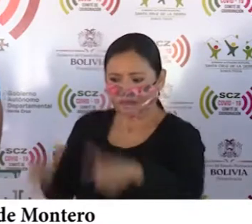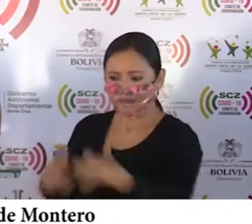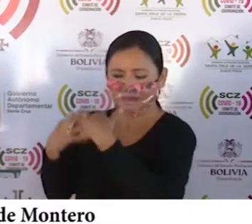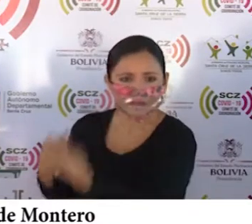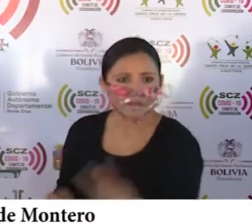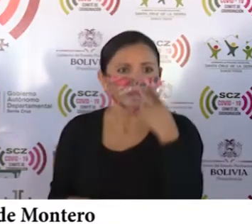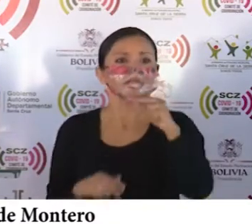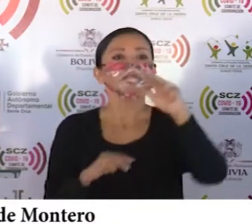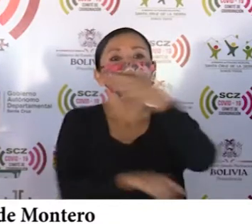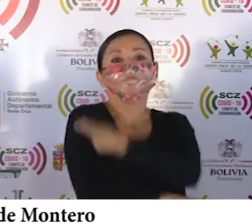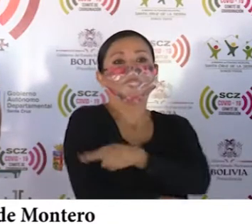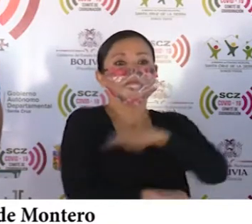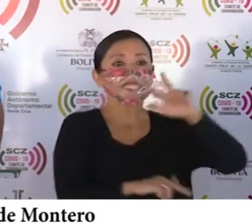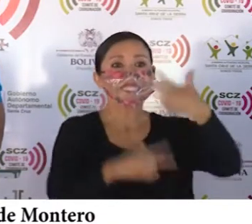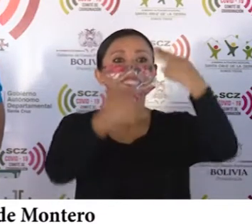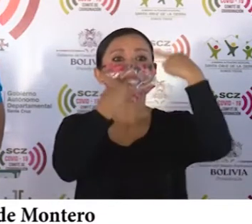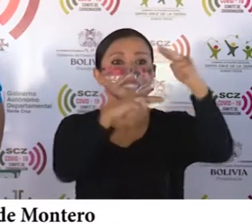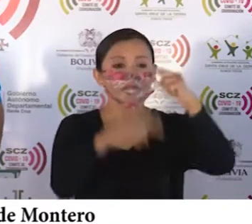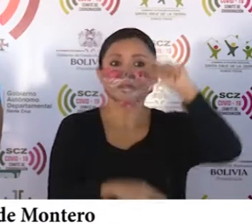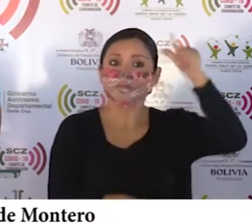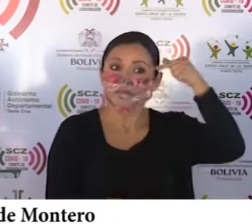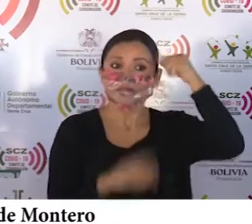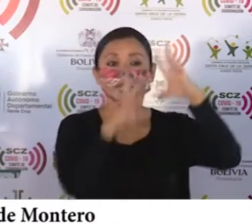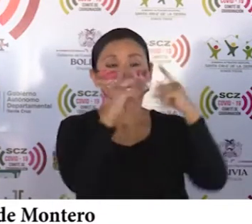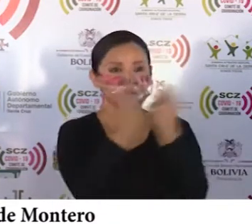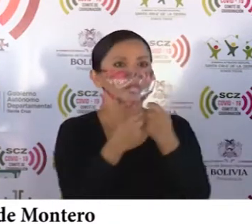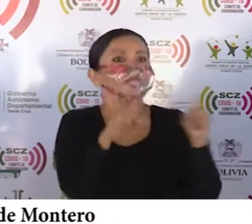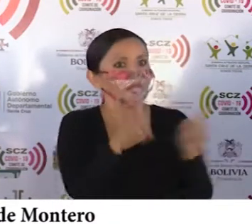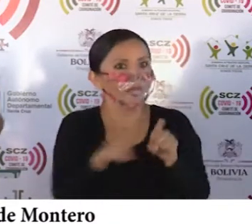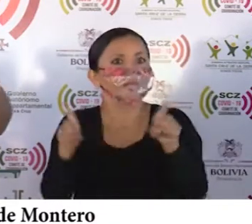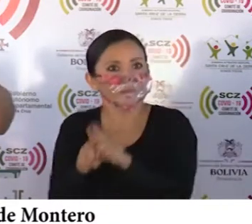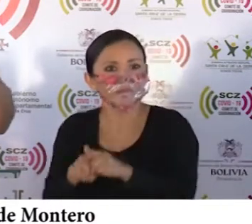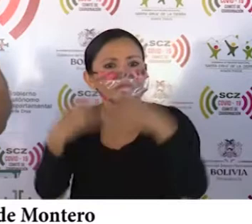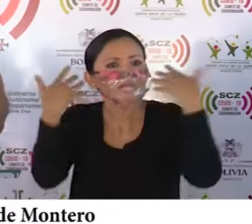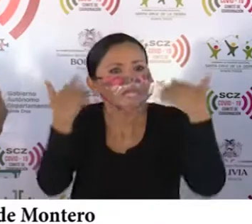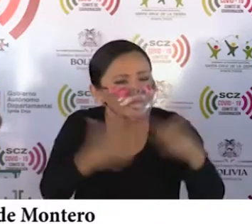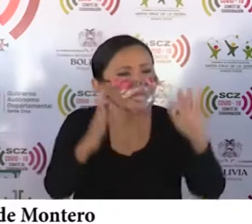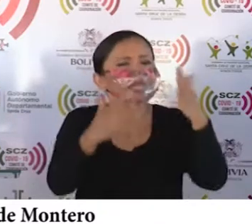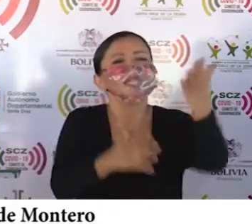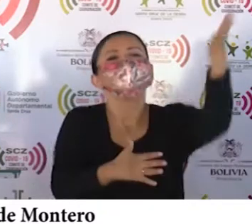hospital de tercer nivel, y que el gobierno departamental a su vez también ya ha